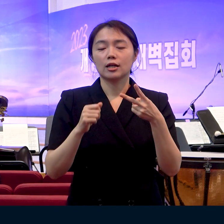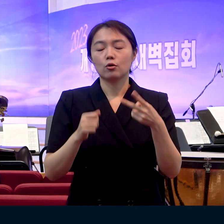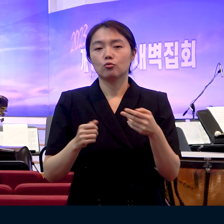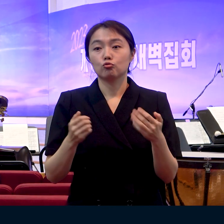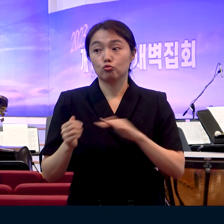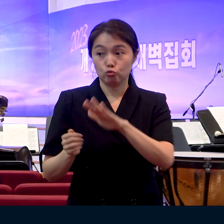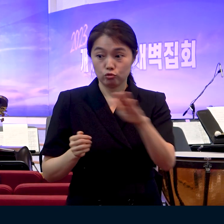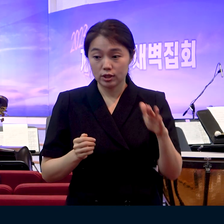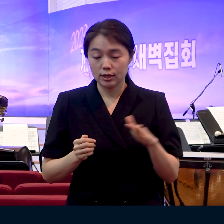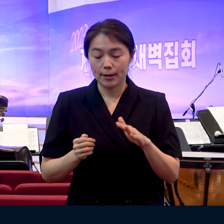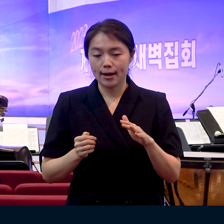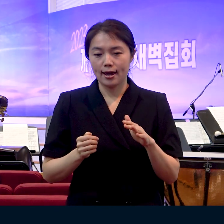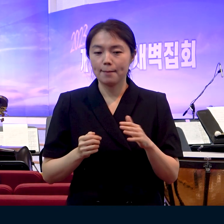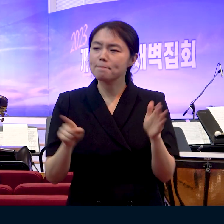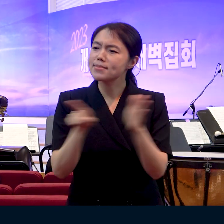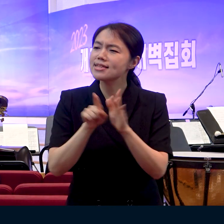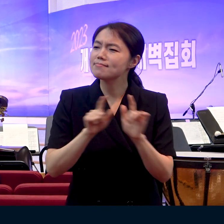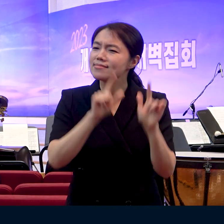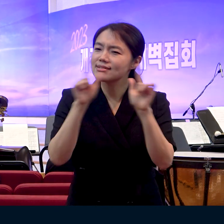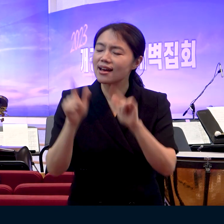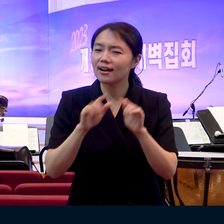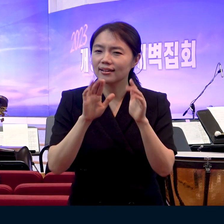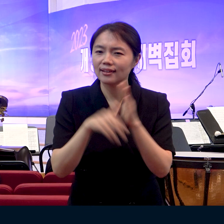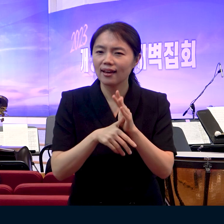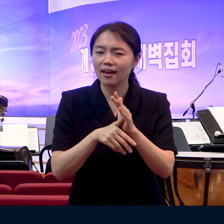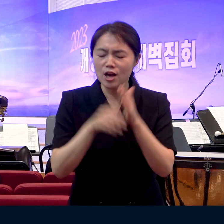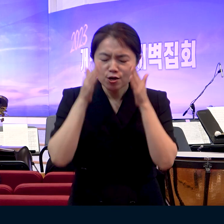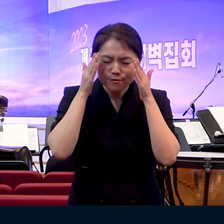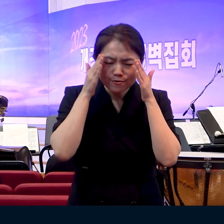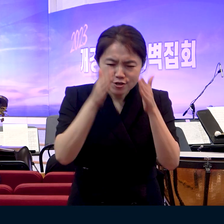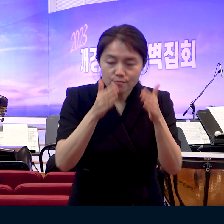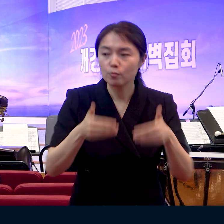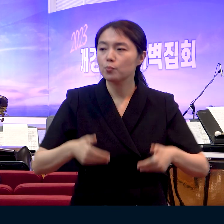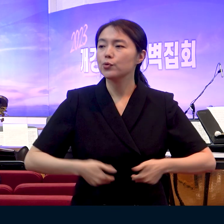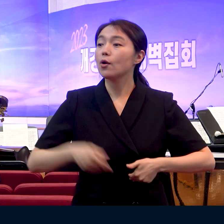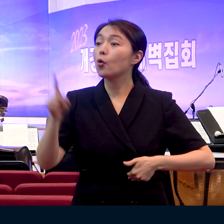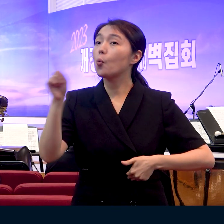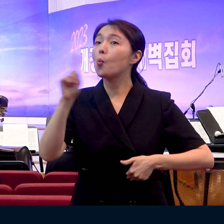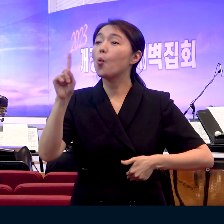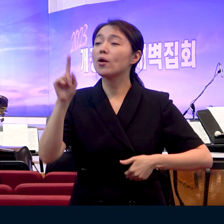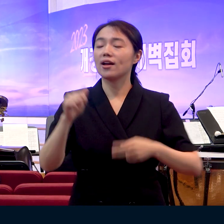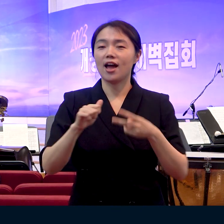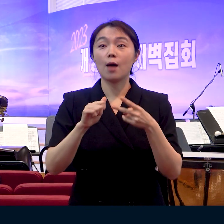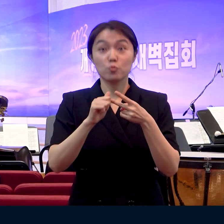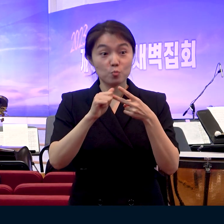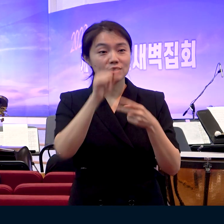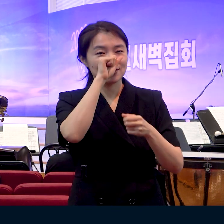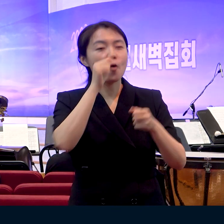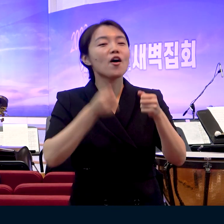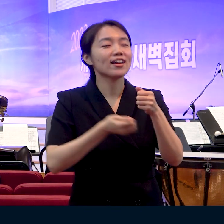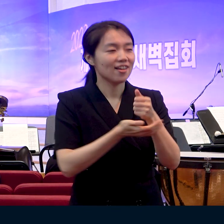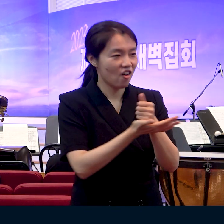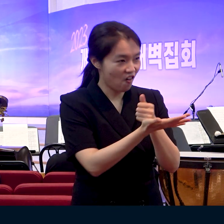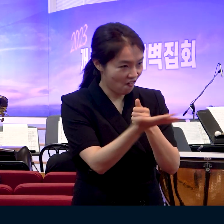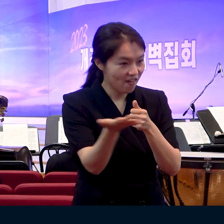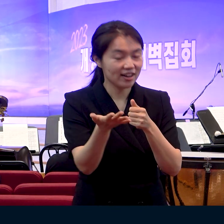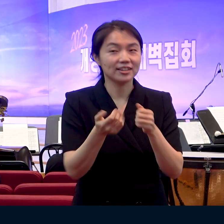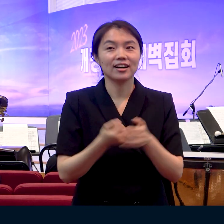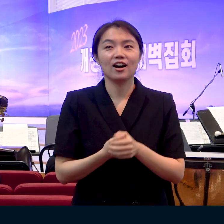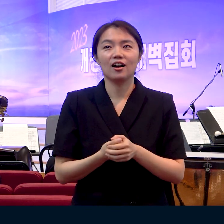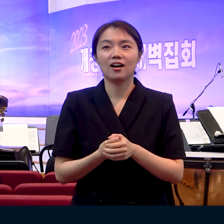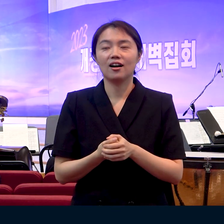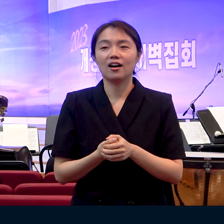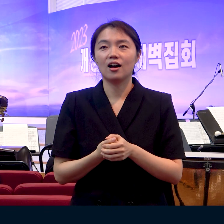우리의 신앙생활에서 우리가 정말 집중할 건 뭐냐? 바로 선한 영향력으로 이겁니다.